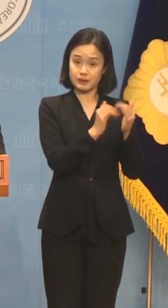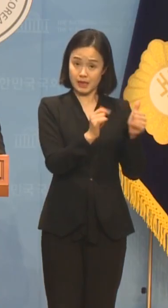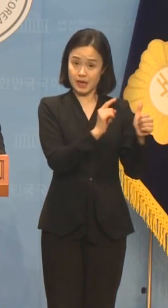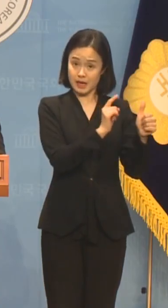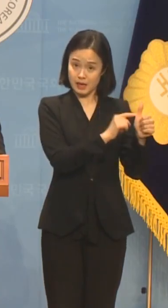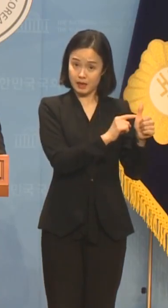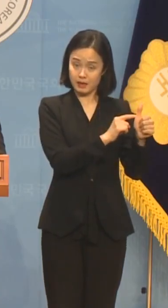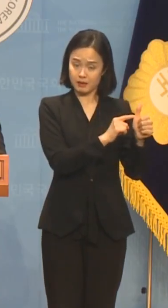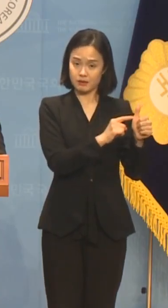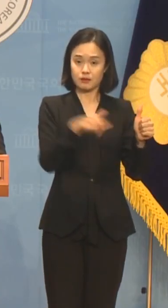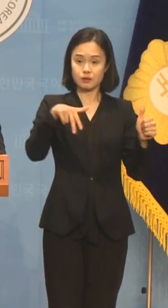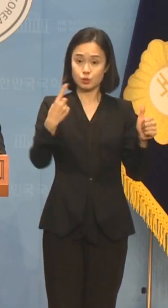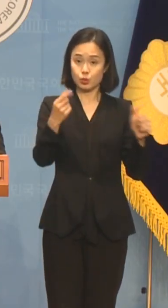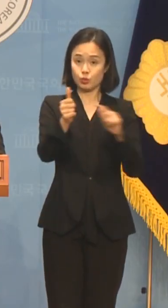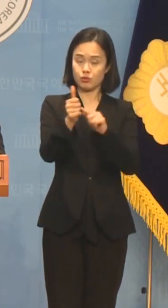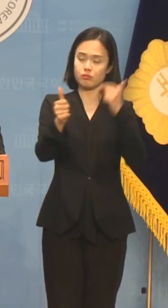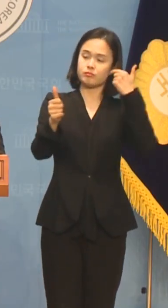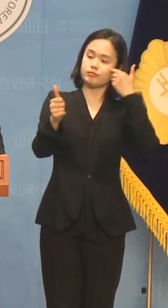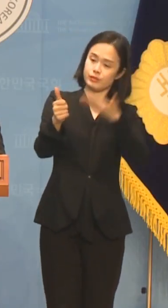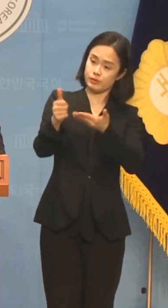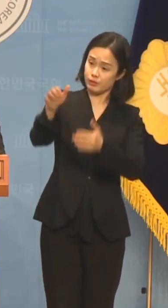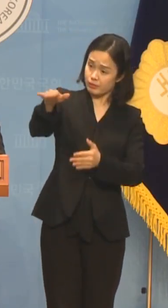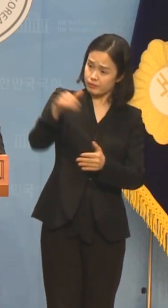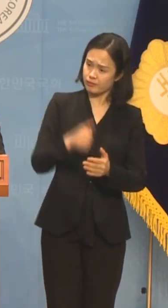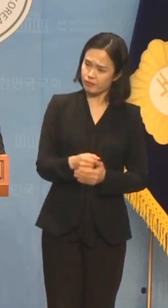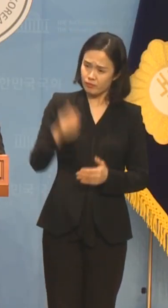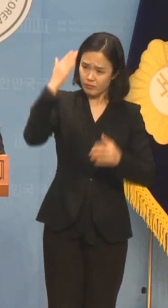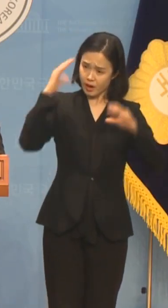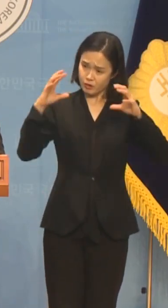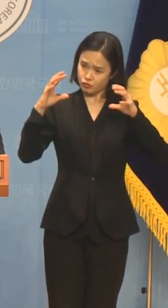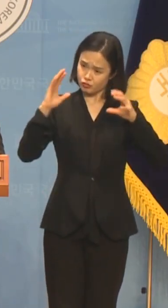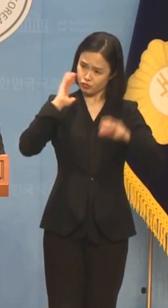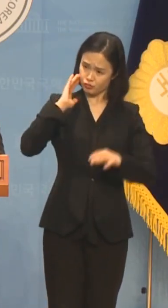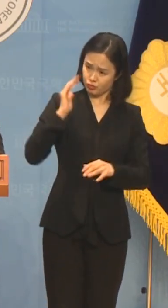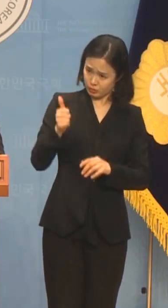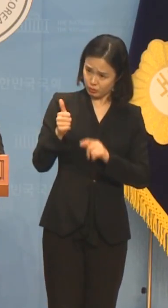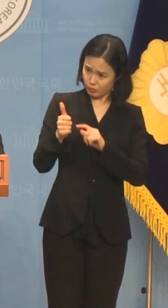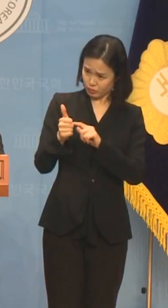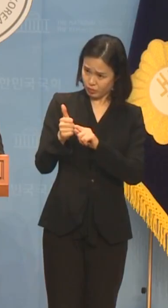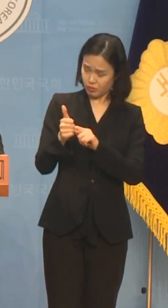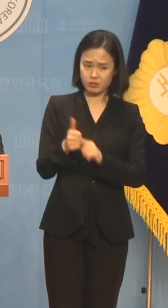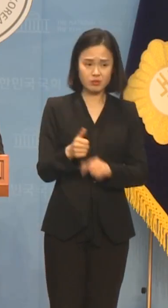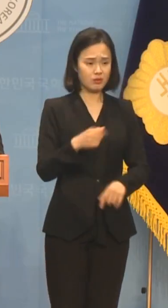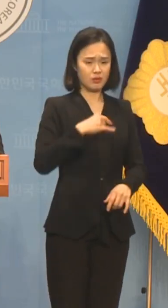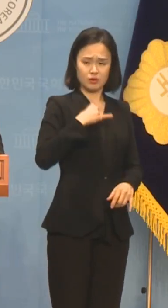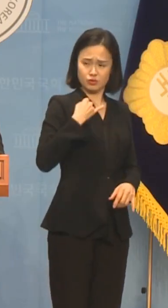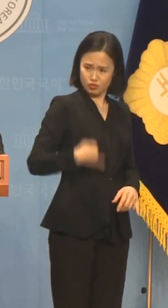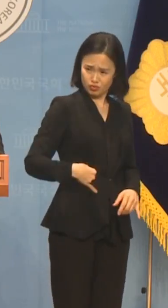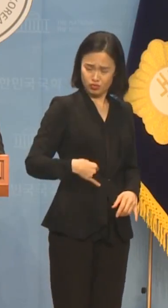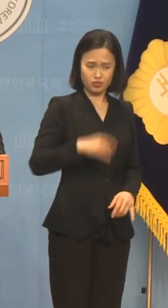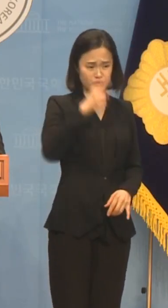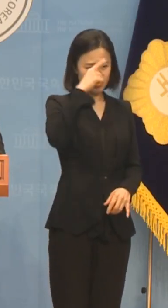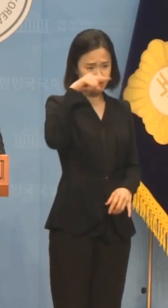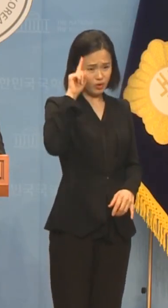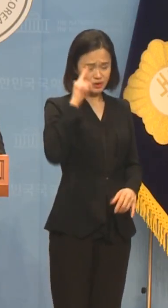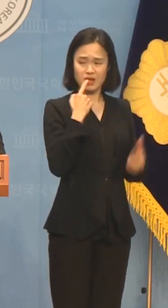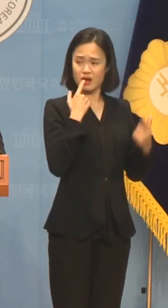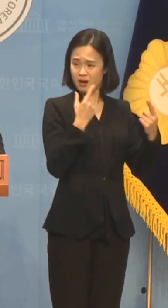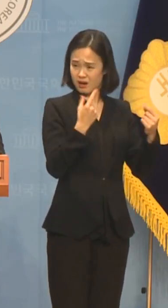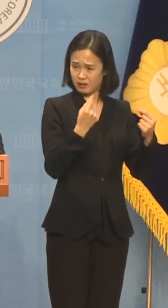대통령이 북한, 러시아, 중국의 독재자들이 권력을 유지하기 위해 사용하는